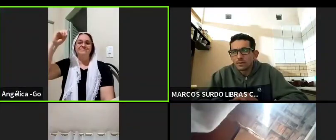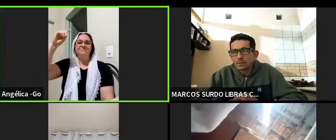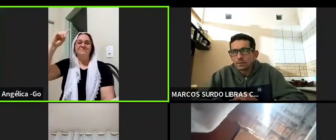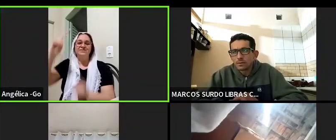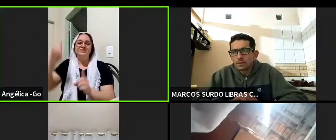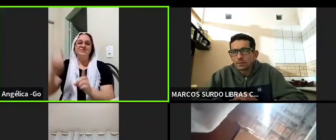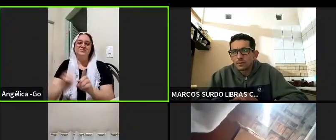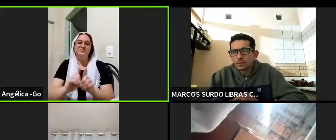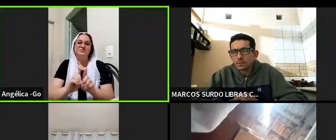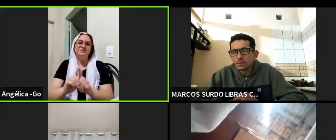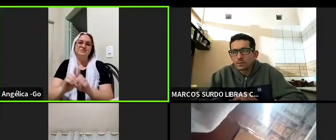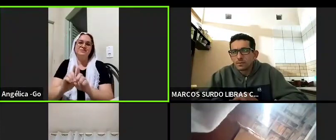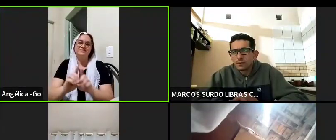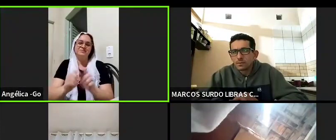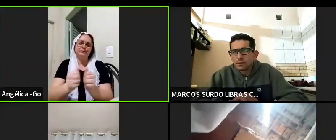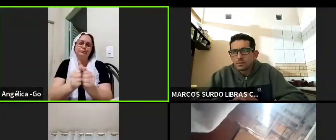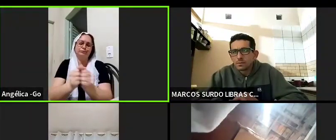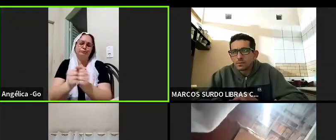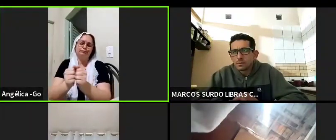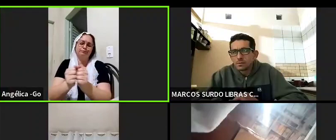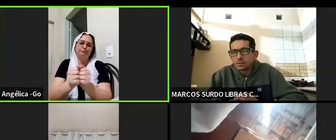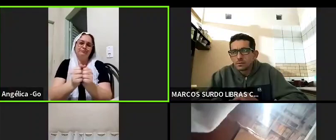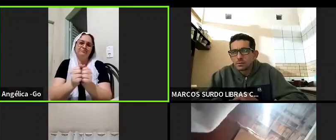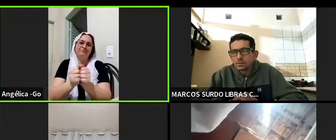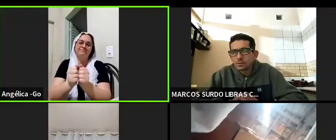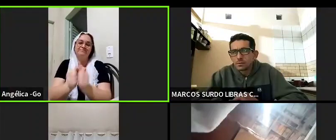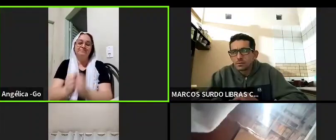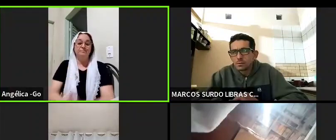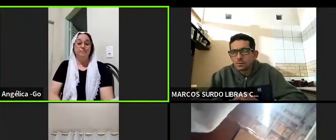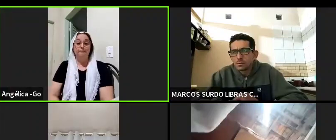Eu tenho certeza que você também crê.